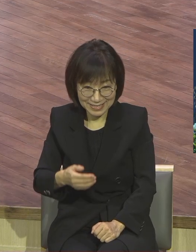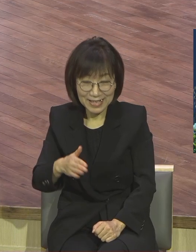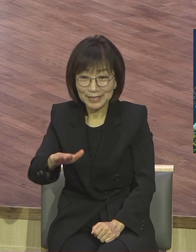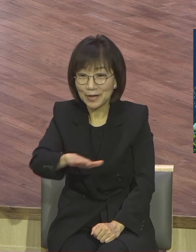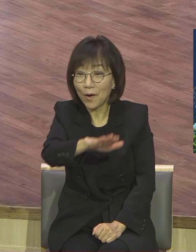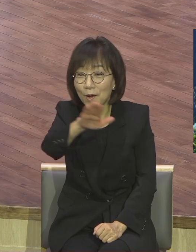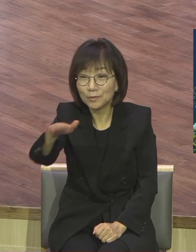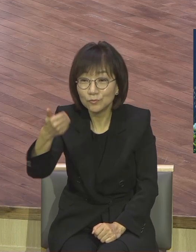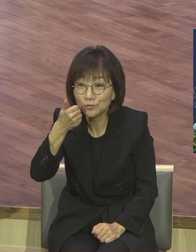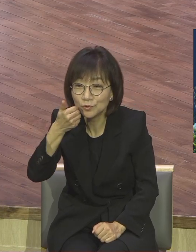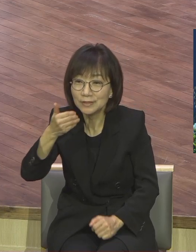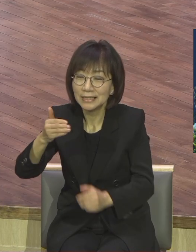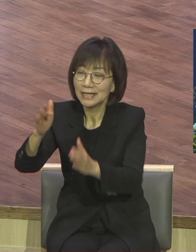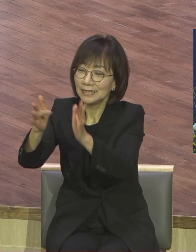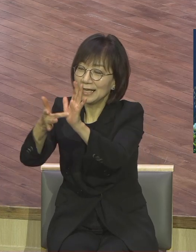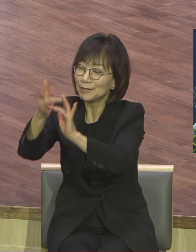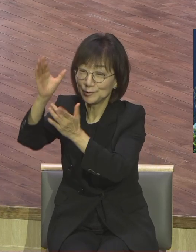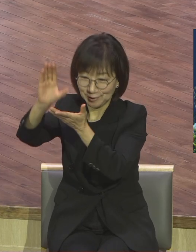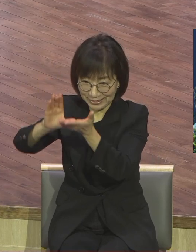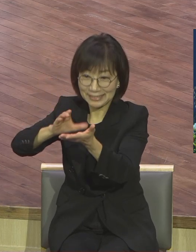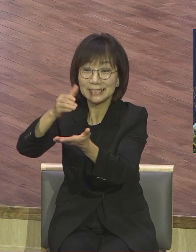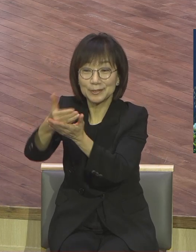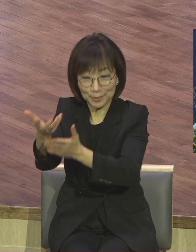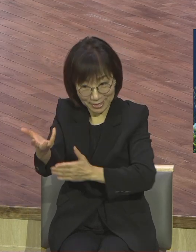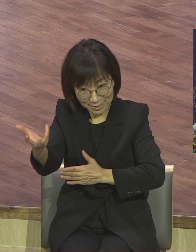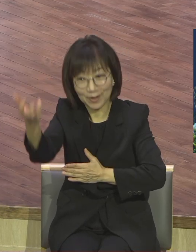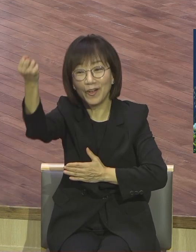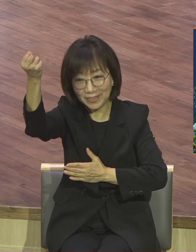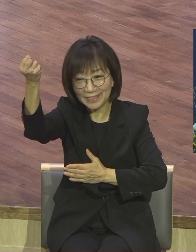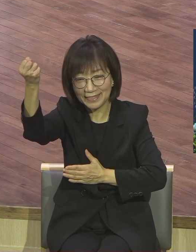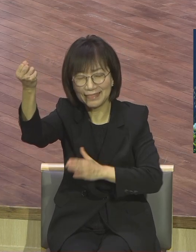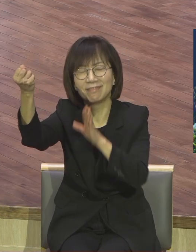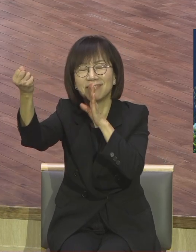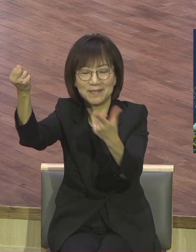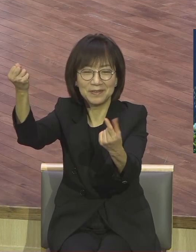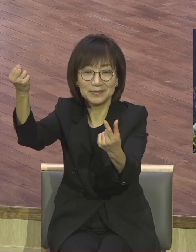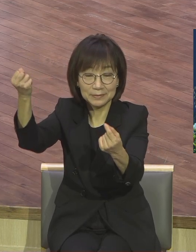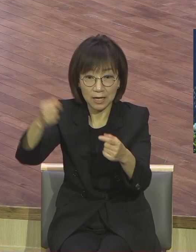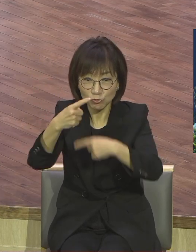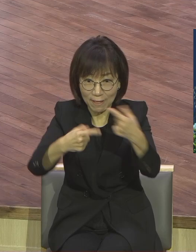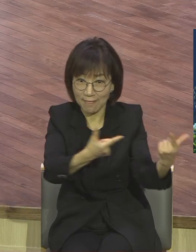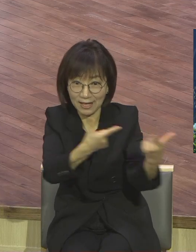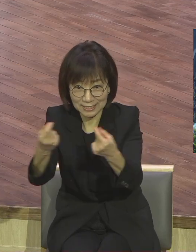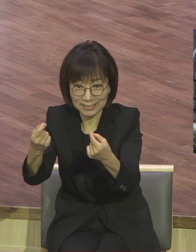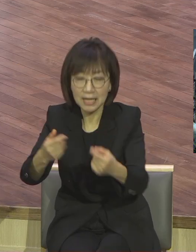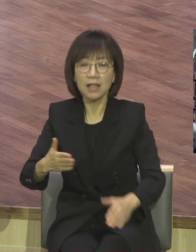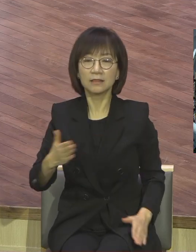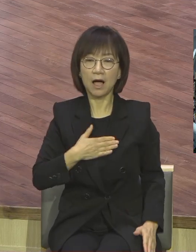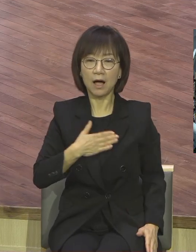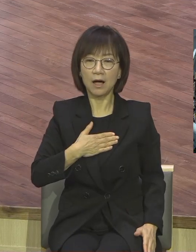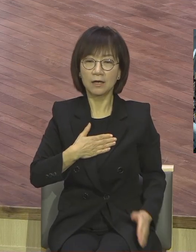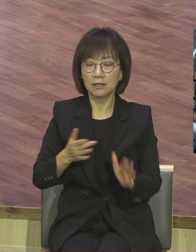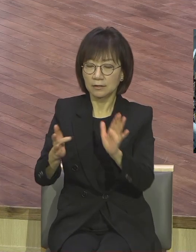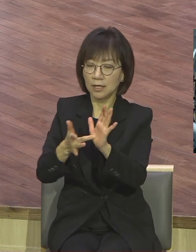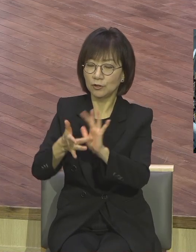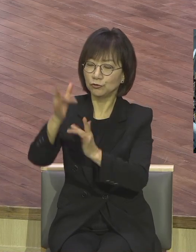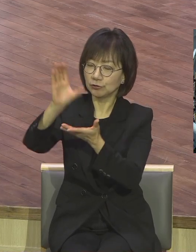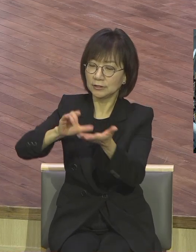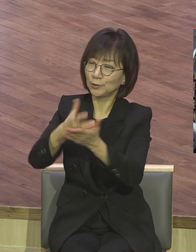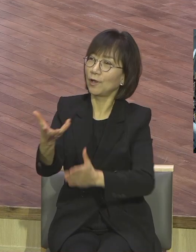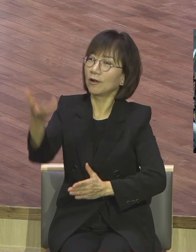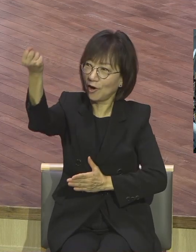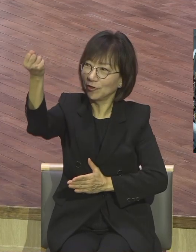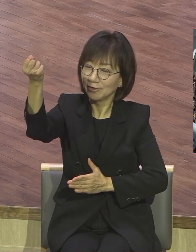여러분은 예수 그리스도의 것입니다. 다 같이 한번 고백합시다. 나는 예수 그리스도의